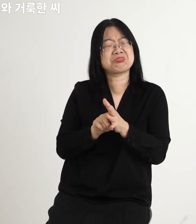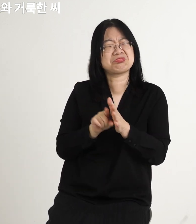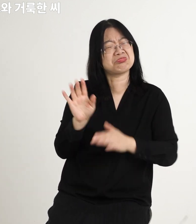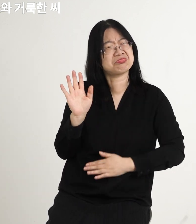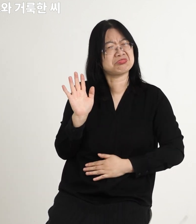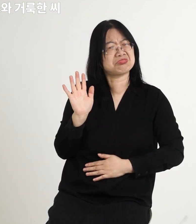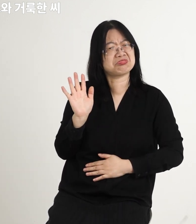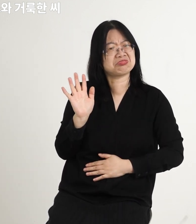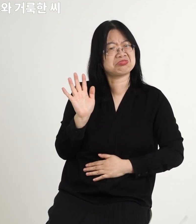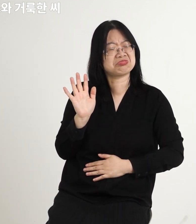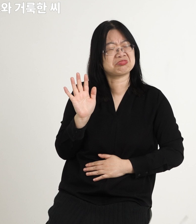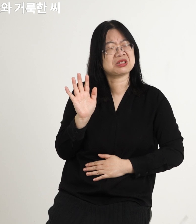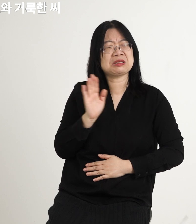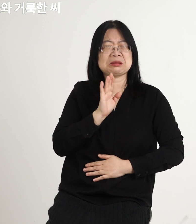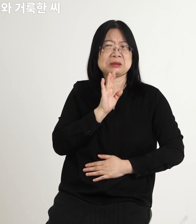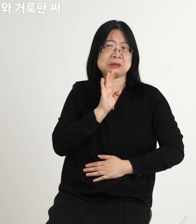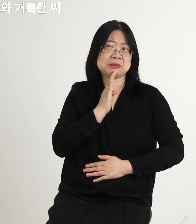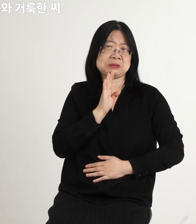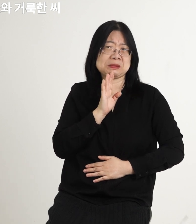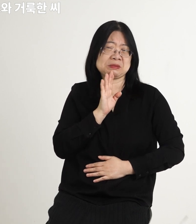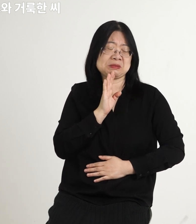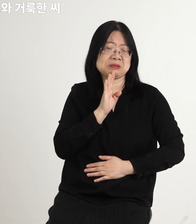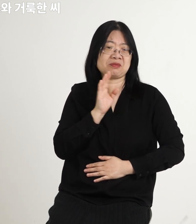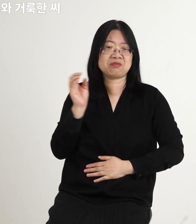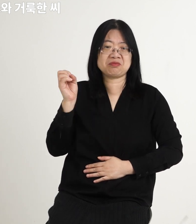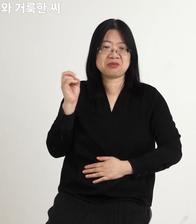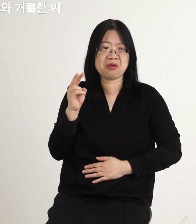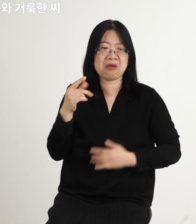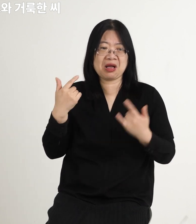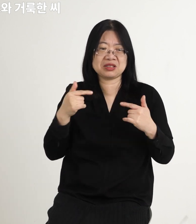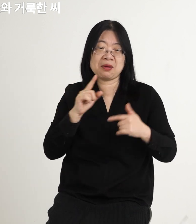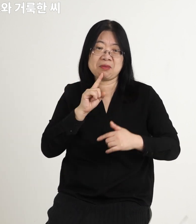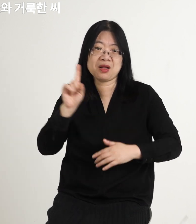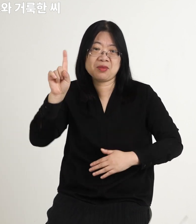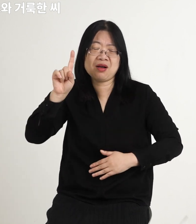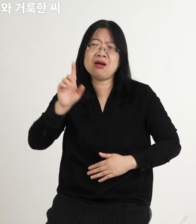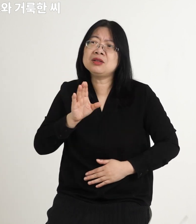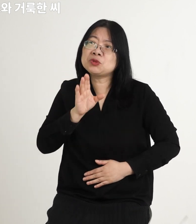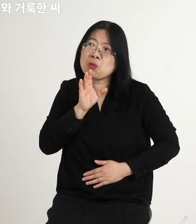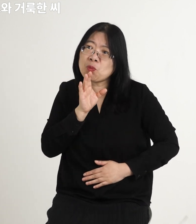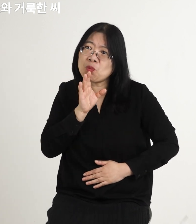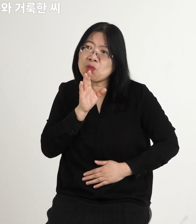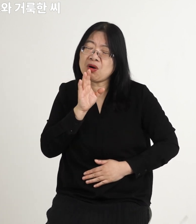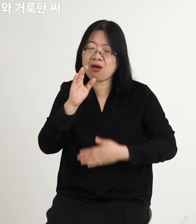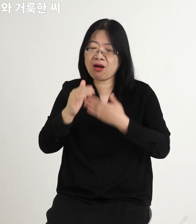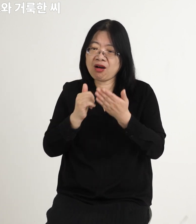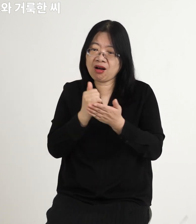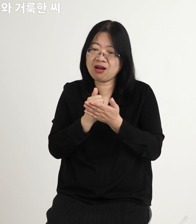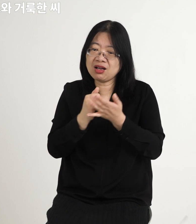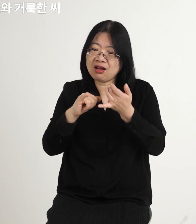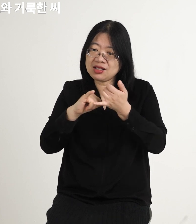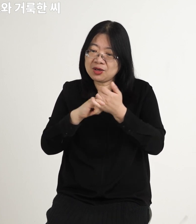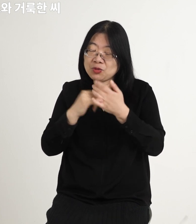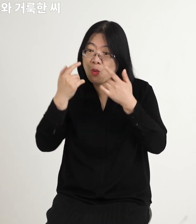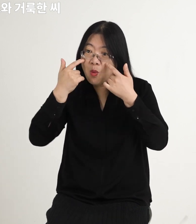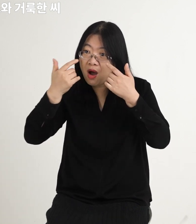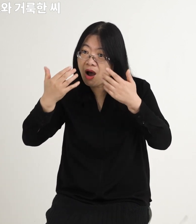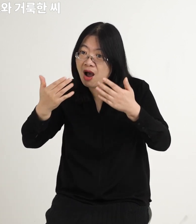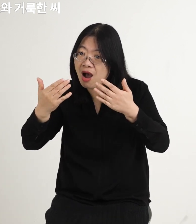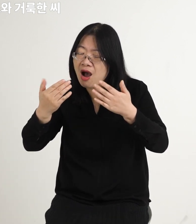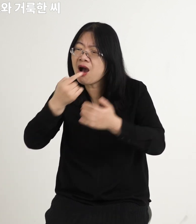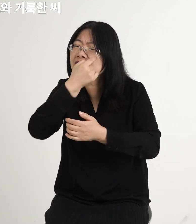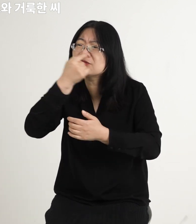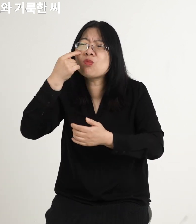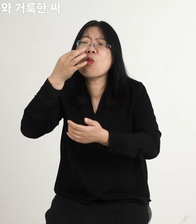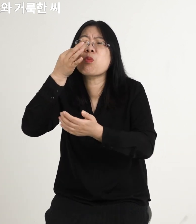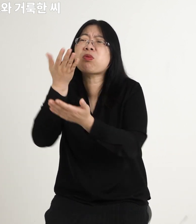믿어요. 그리고 꼭 토를 달죠. 정말 하나님이 그 약속이 참되시면